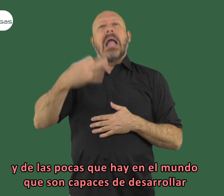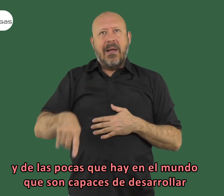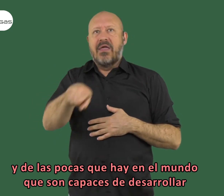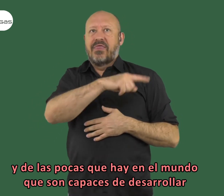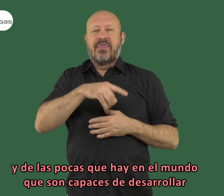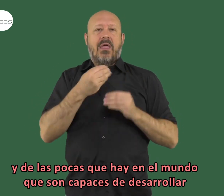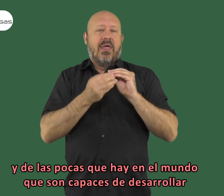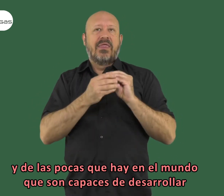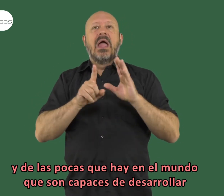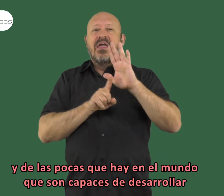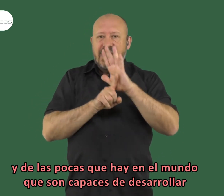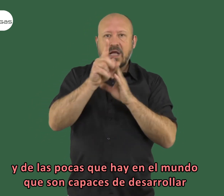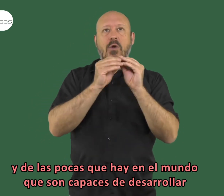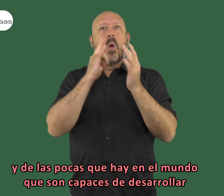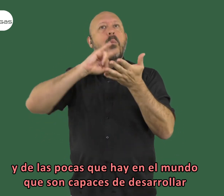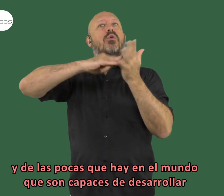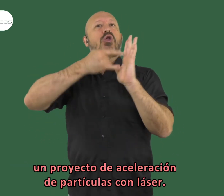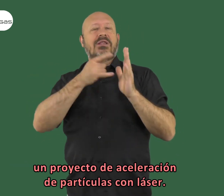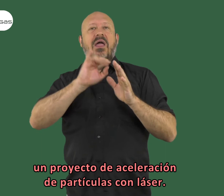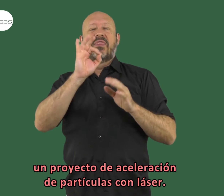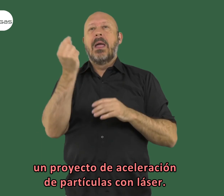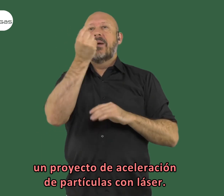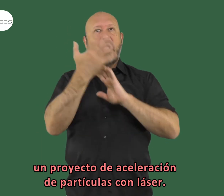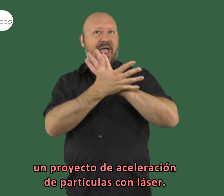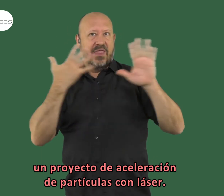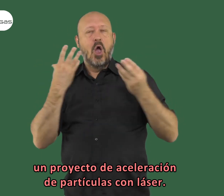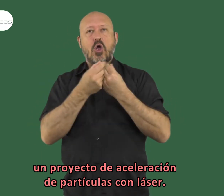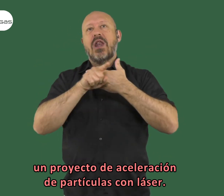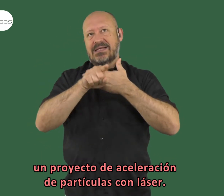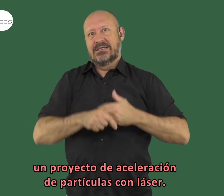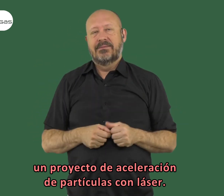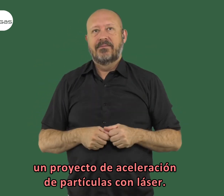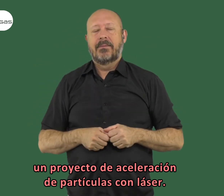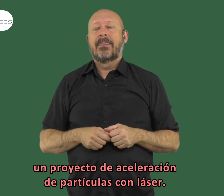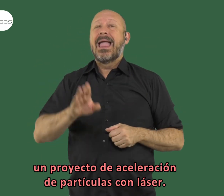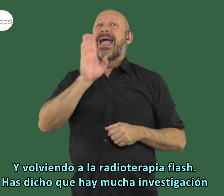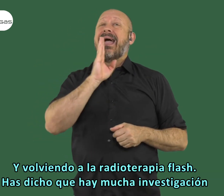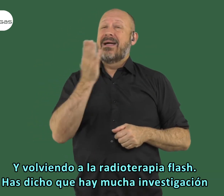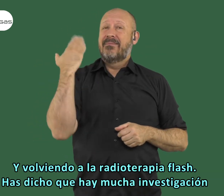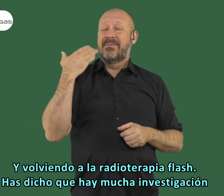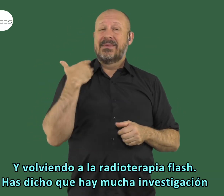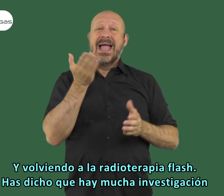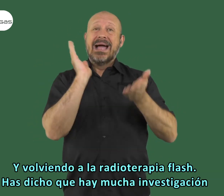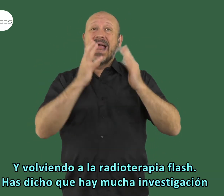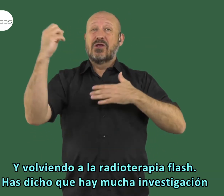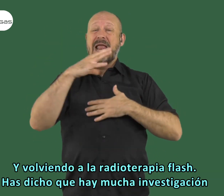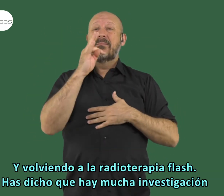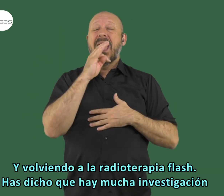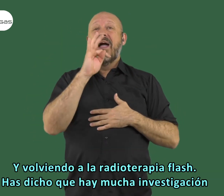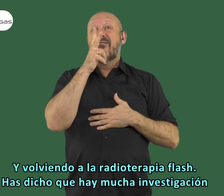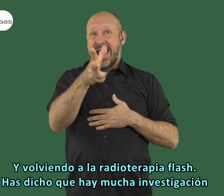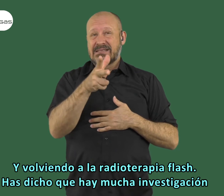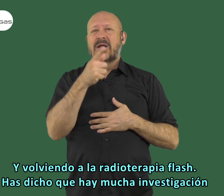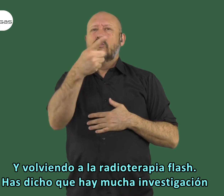que son capaces de desarrollar un proyecto de aceleración de partículas con láser. Y volviendo a la radioterapia